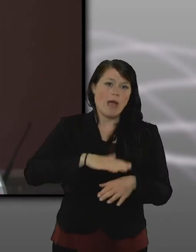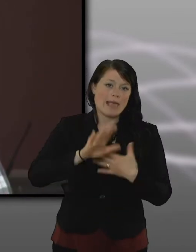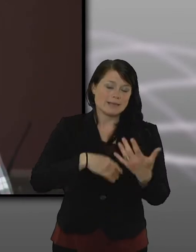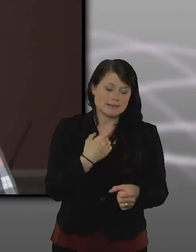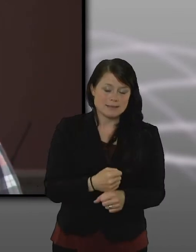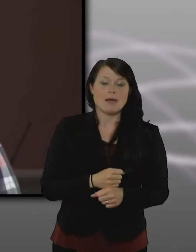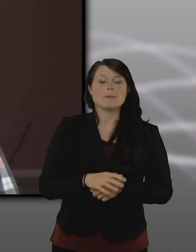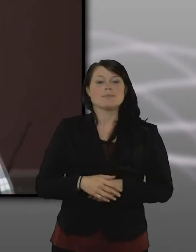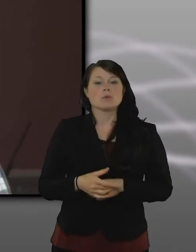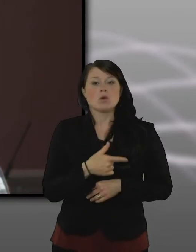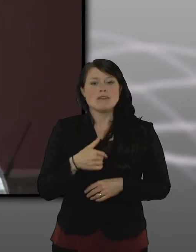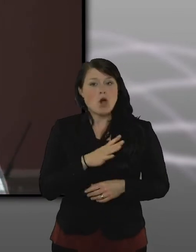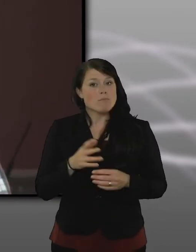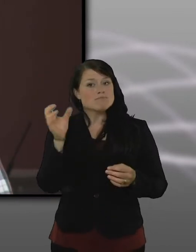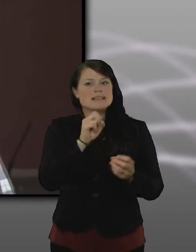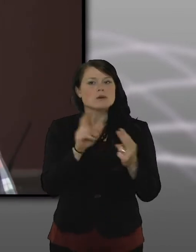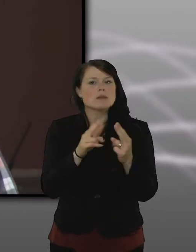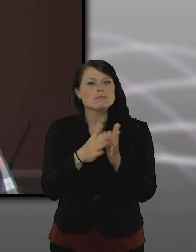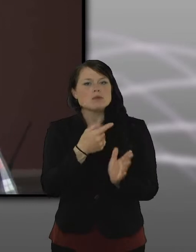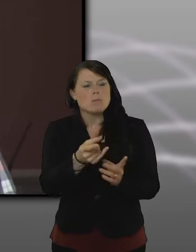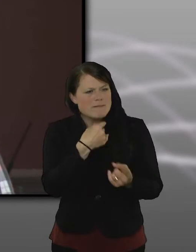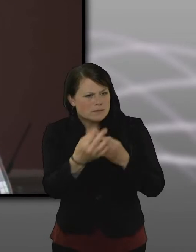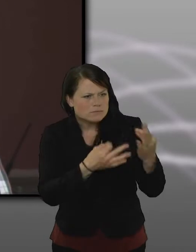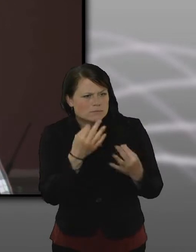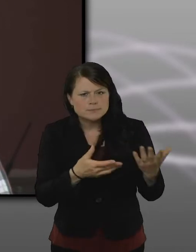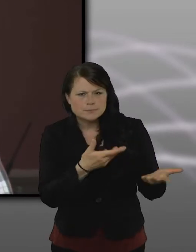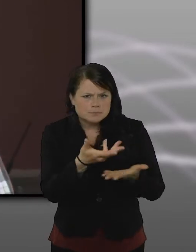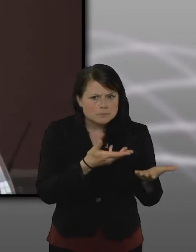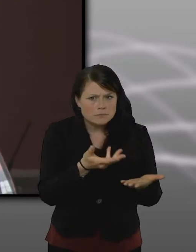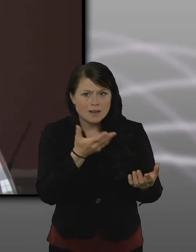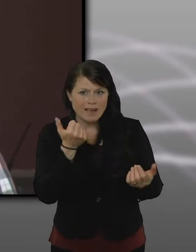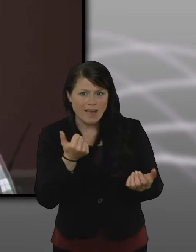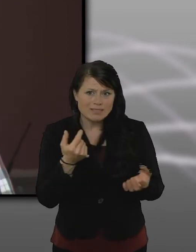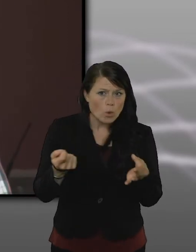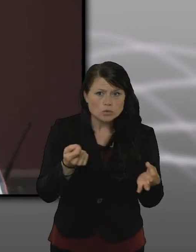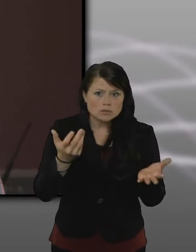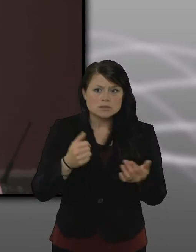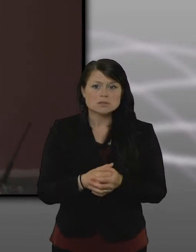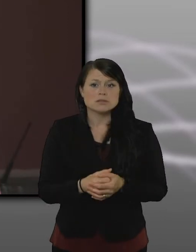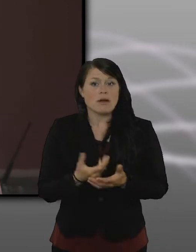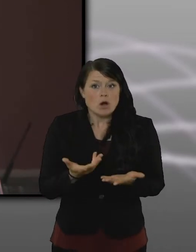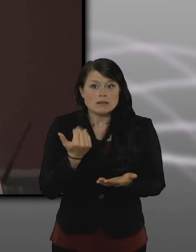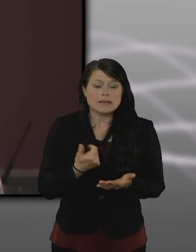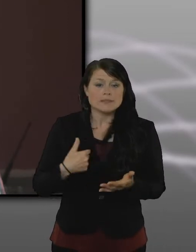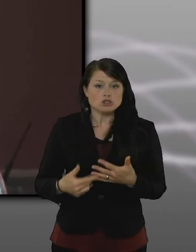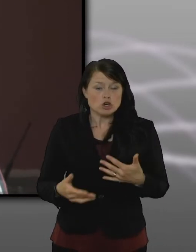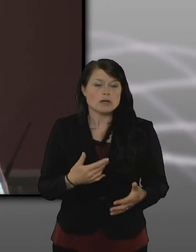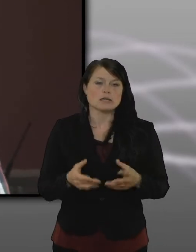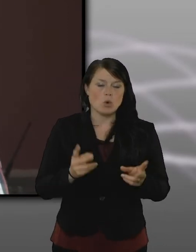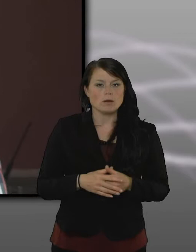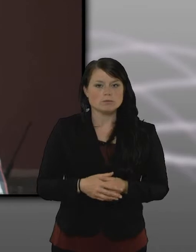fall en jättemassa kontakt med dem för att se hur kan vi göra någonting tillsammans, vad kan vi göra. Och